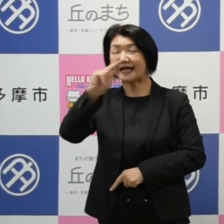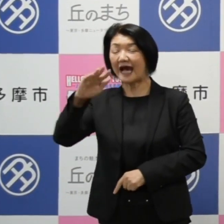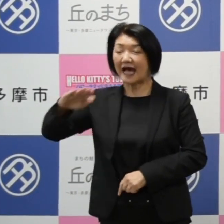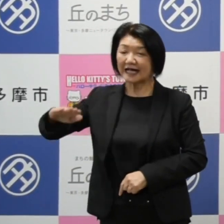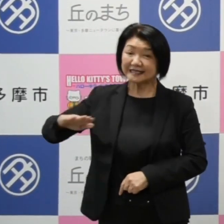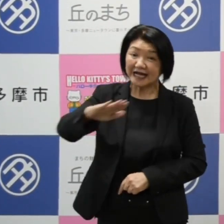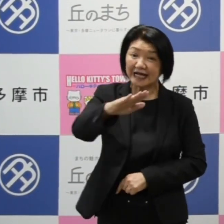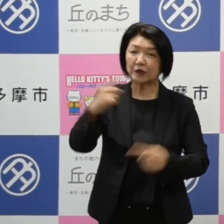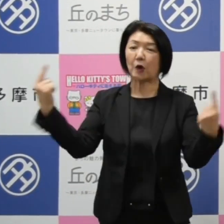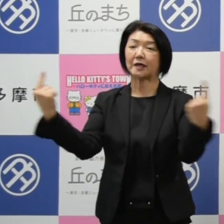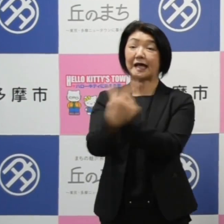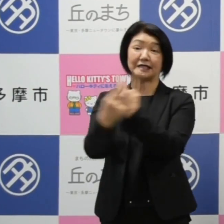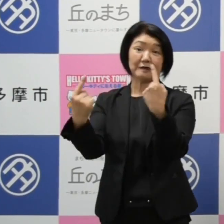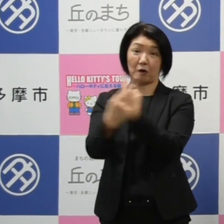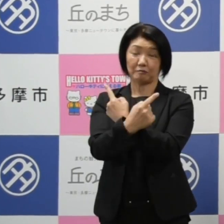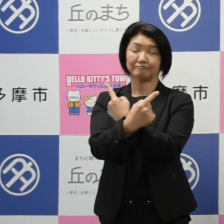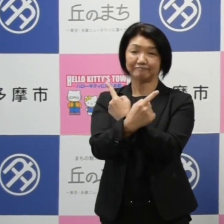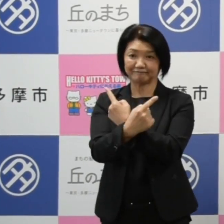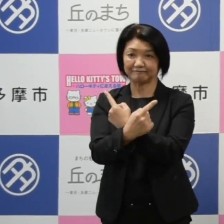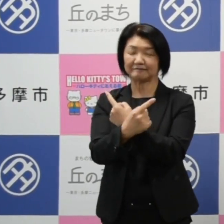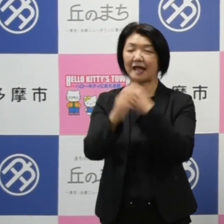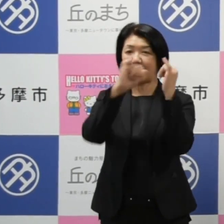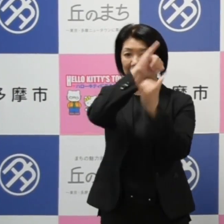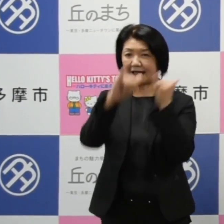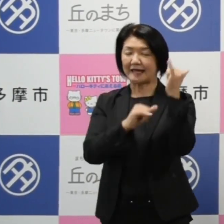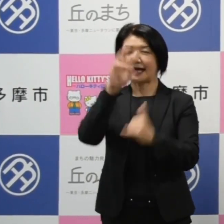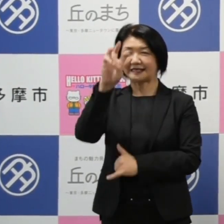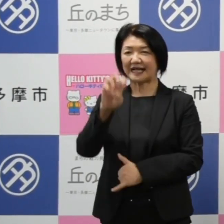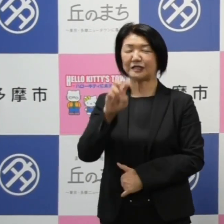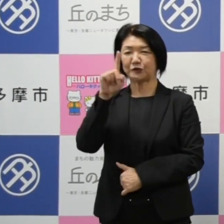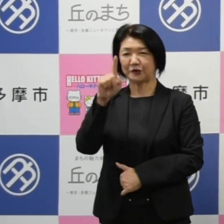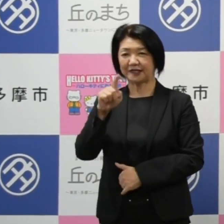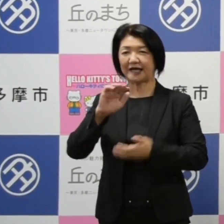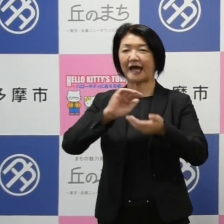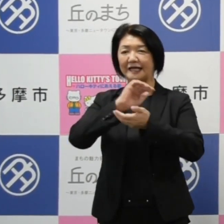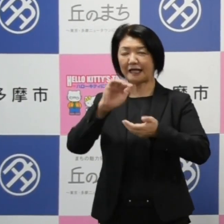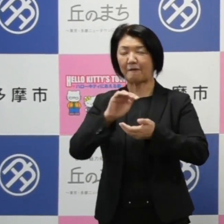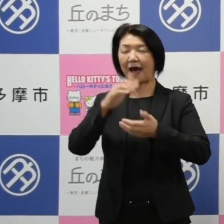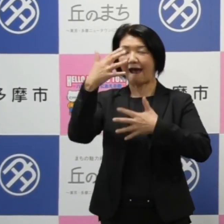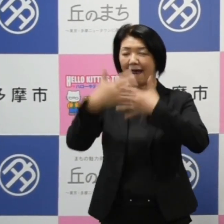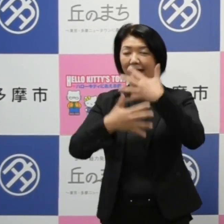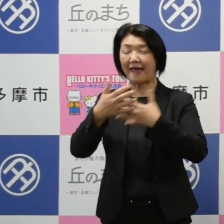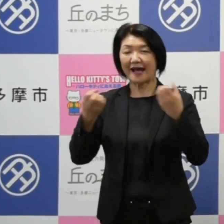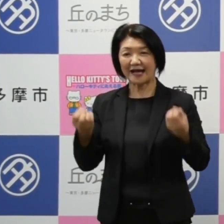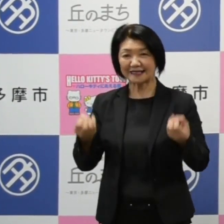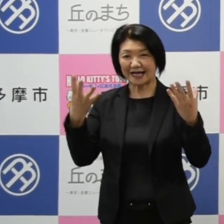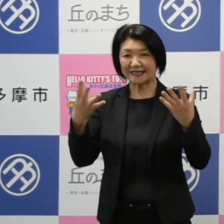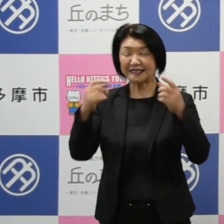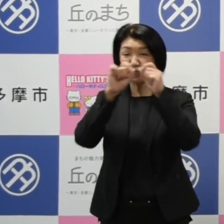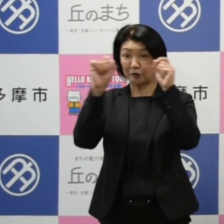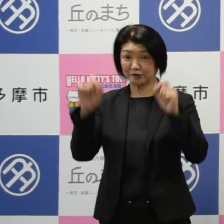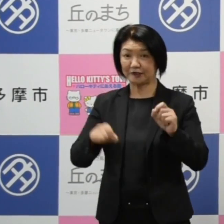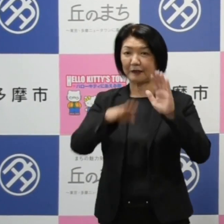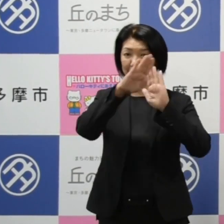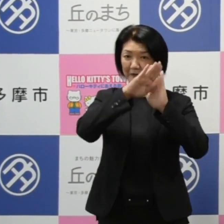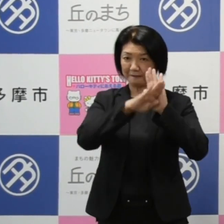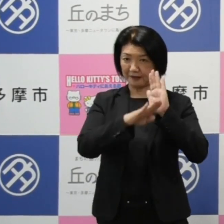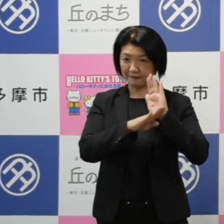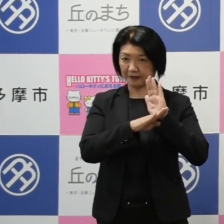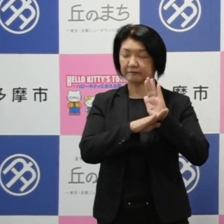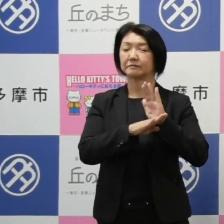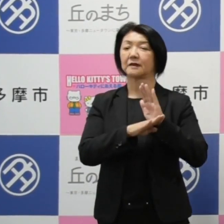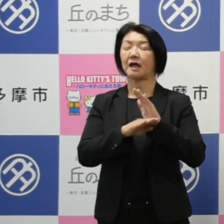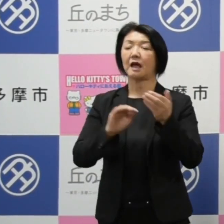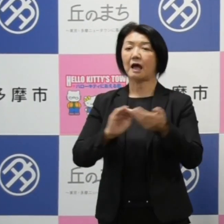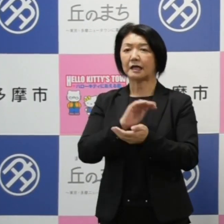第31回多摩映画祭などについてご紹介します。まず多摩市のワク